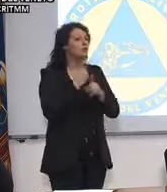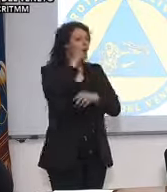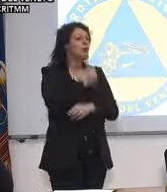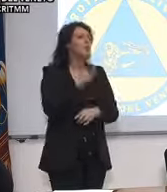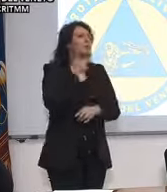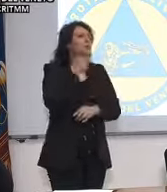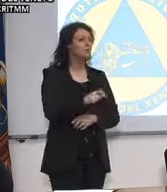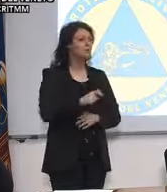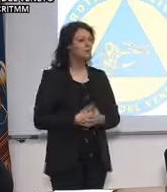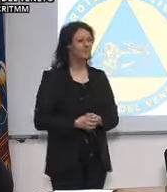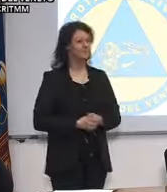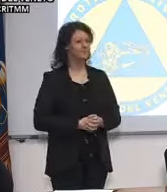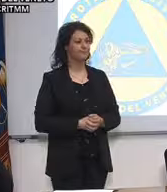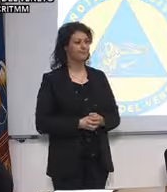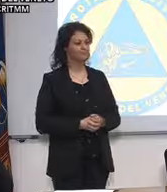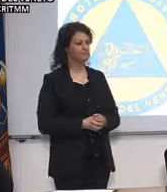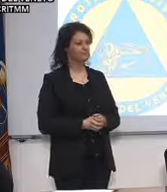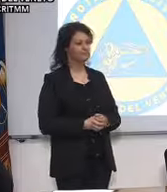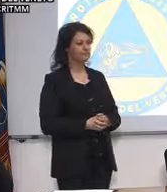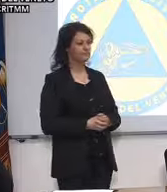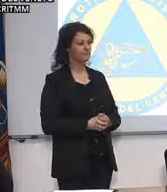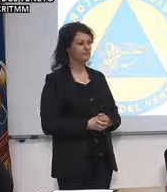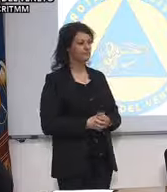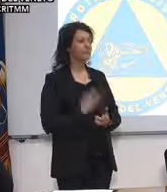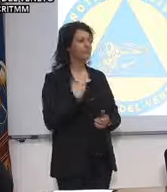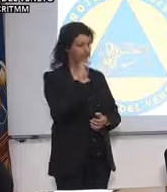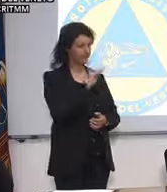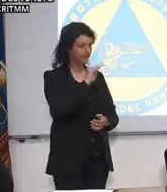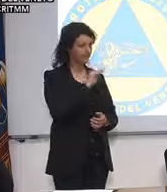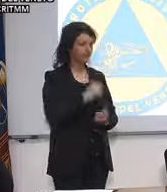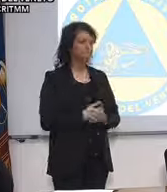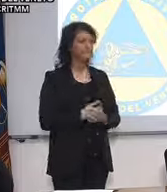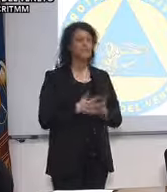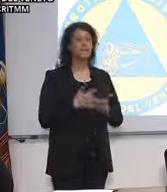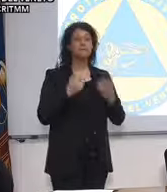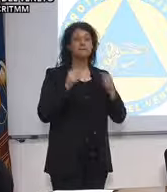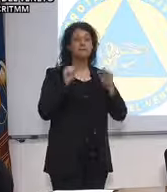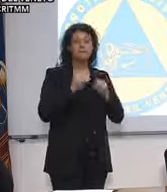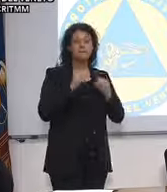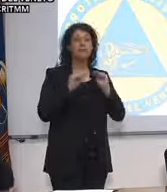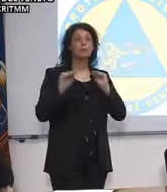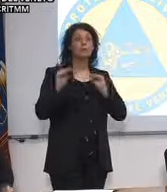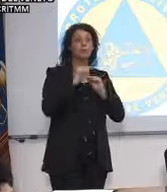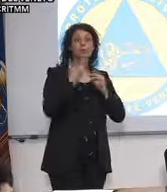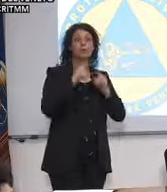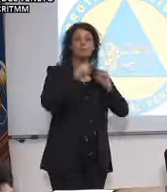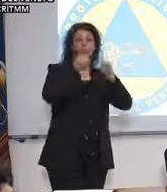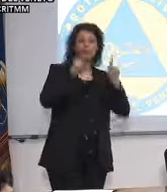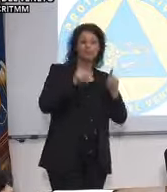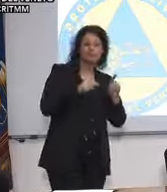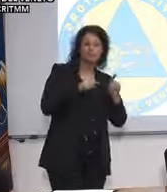le ultime due, e lei pensa anche a un'ordinanza che spostarsi da provincia a provincia?